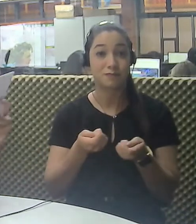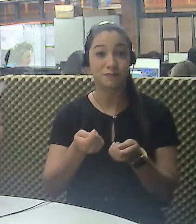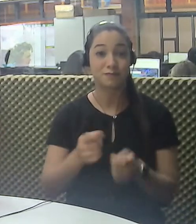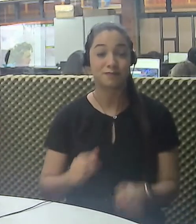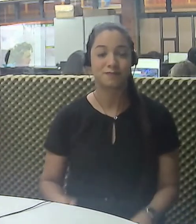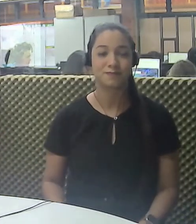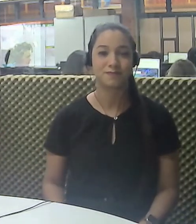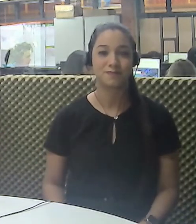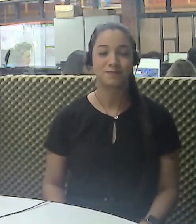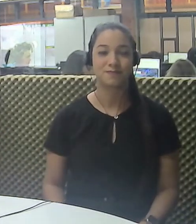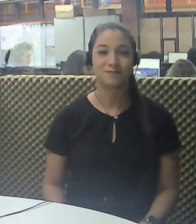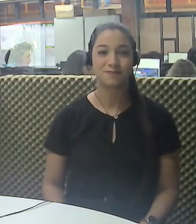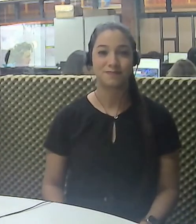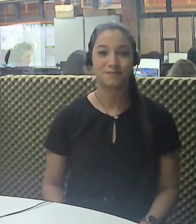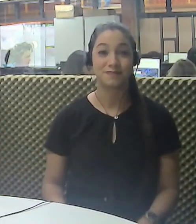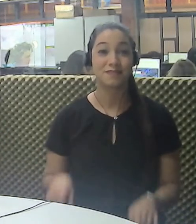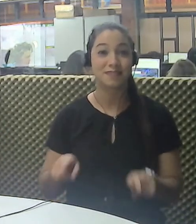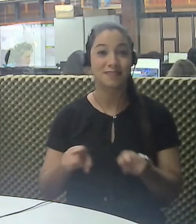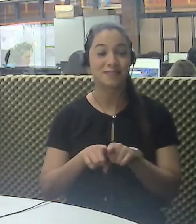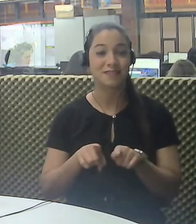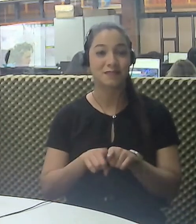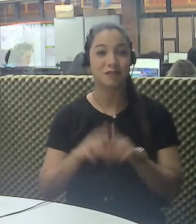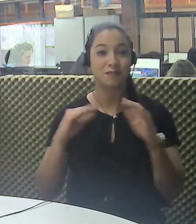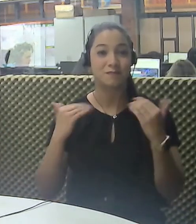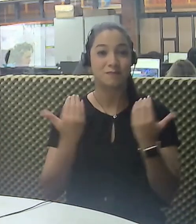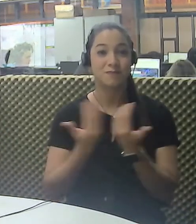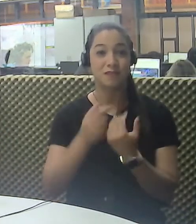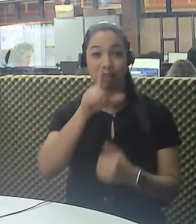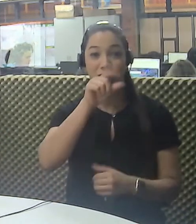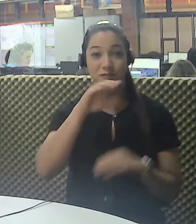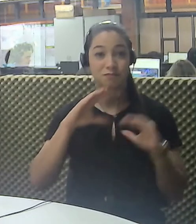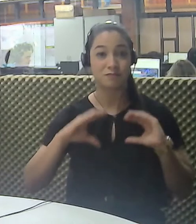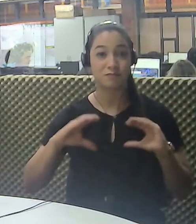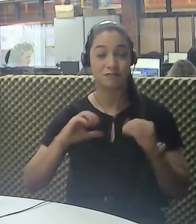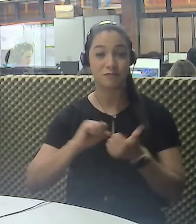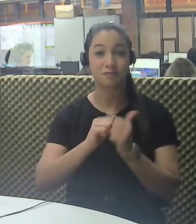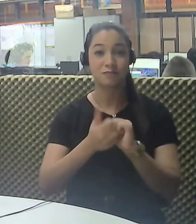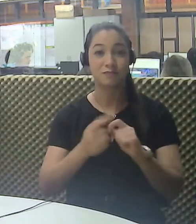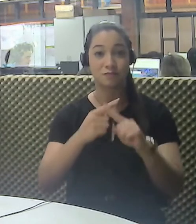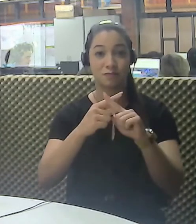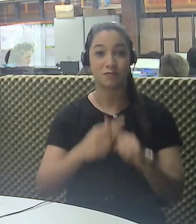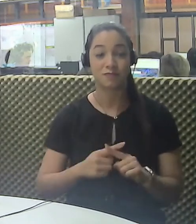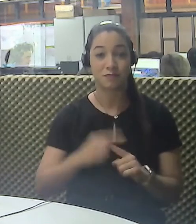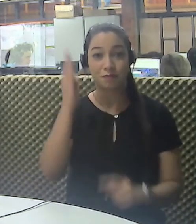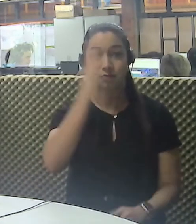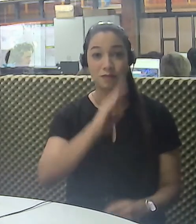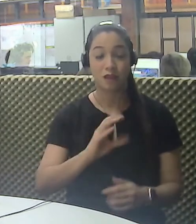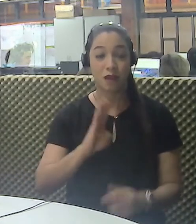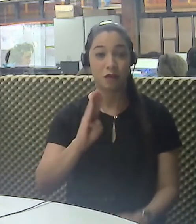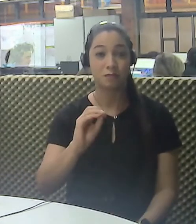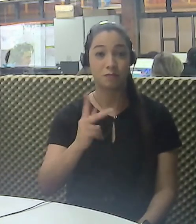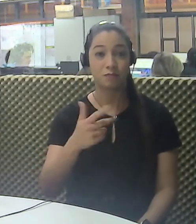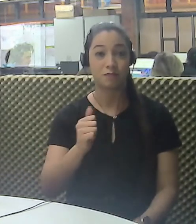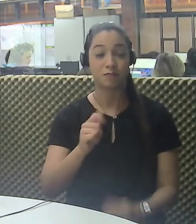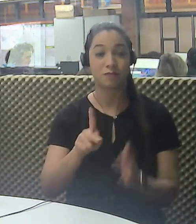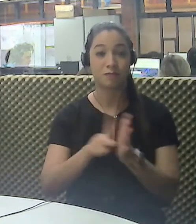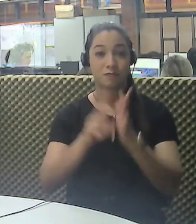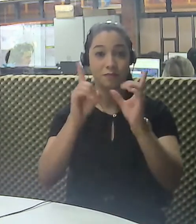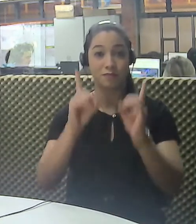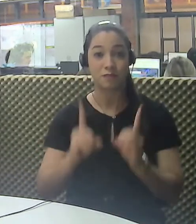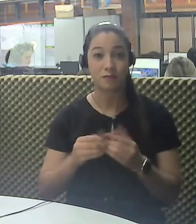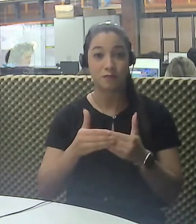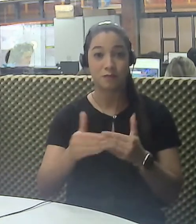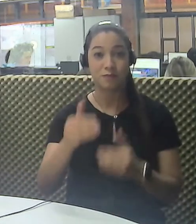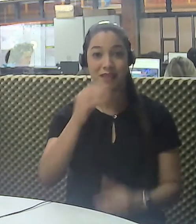negociados. E ainda, Arena Sabiazinho recebe Campeonato Brasileiro de Bocha Paralímpica a partir do